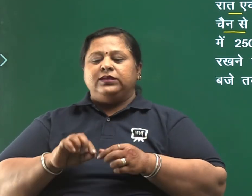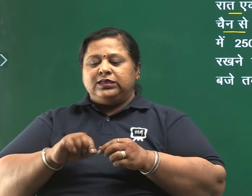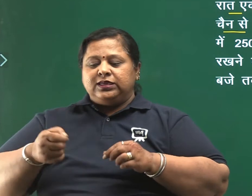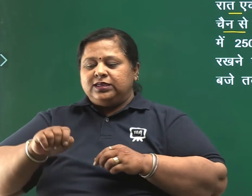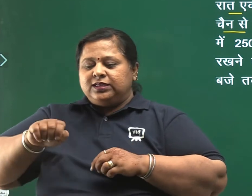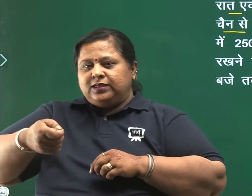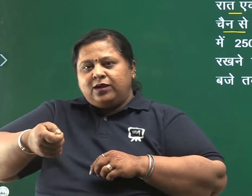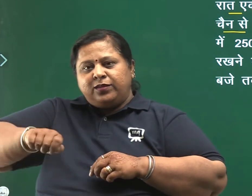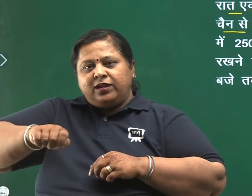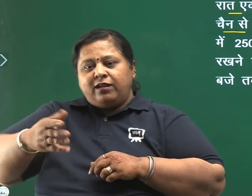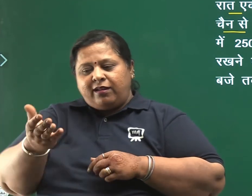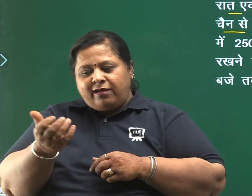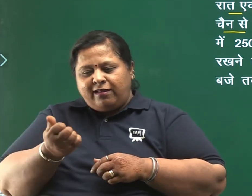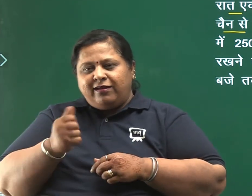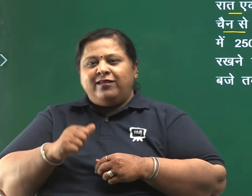चाबी निकालकर